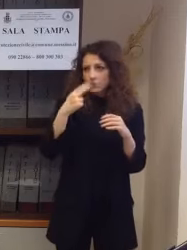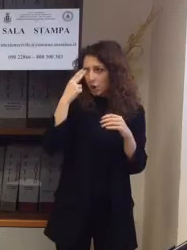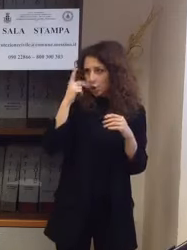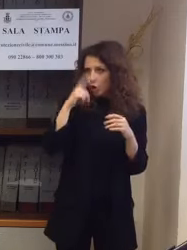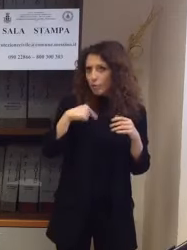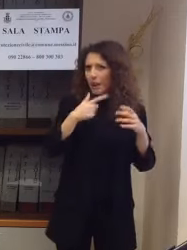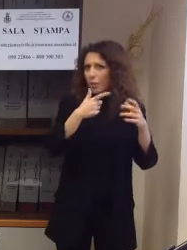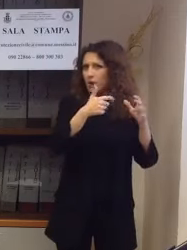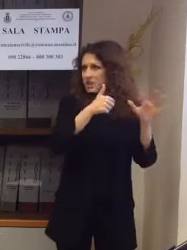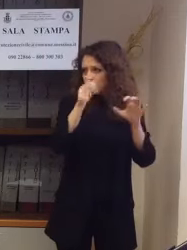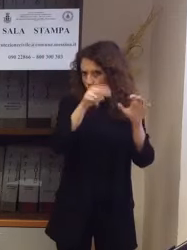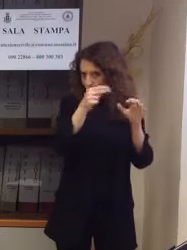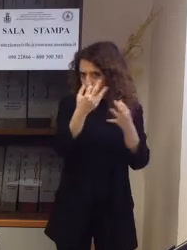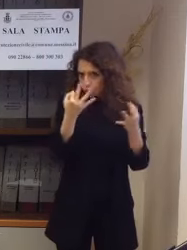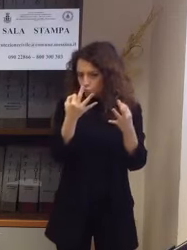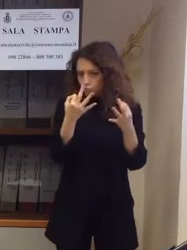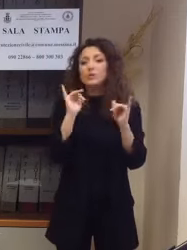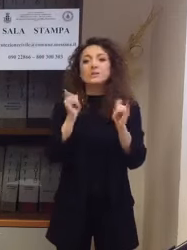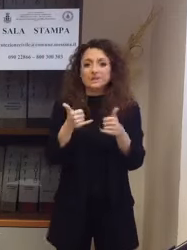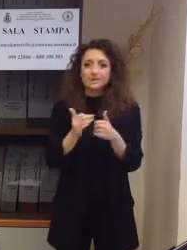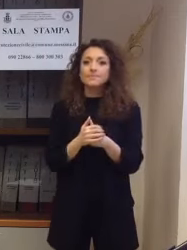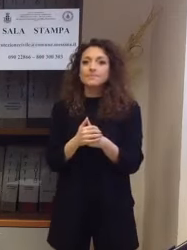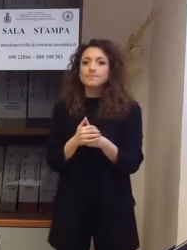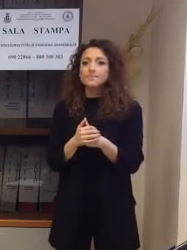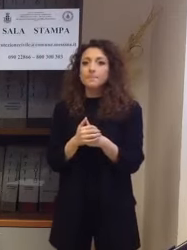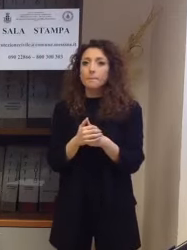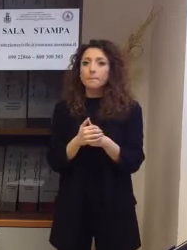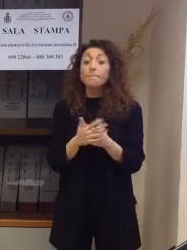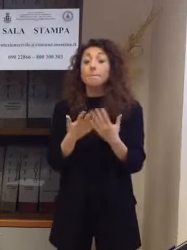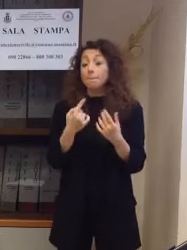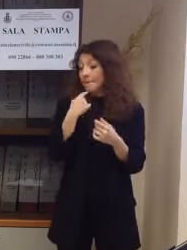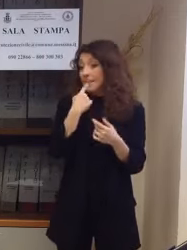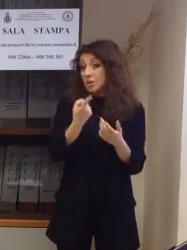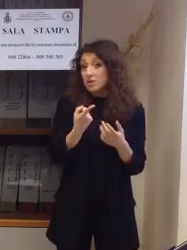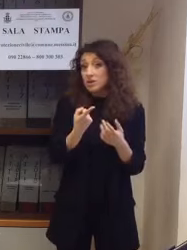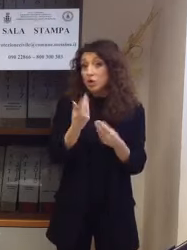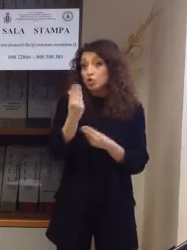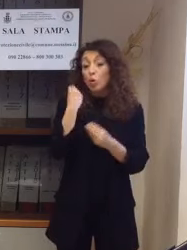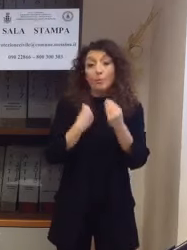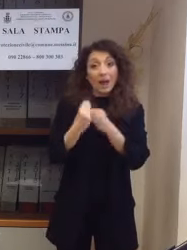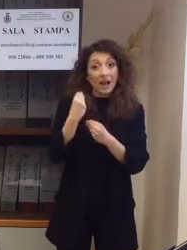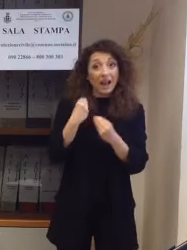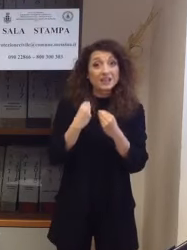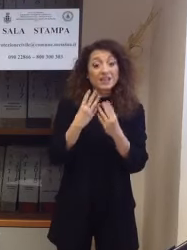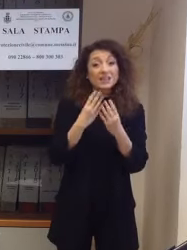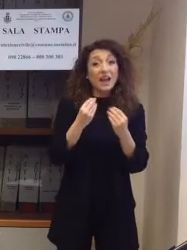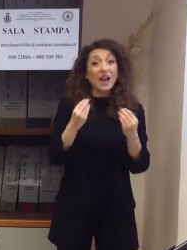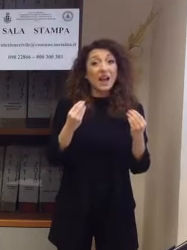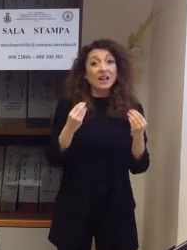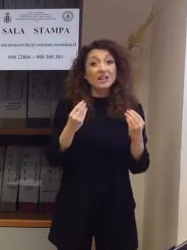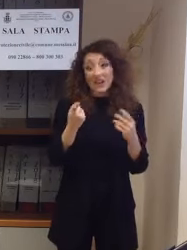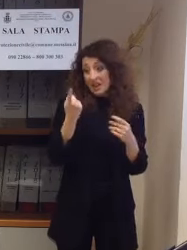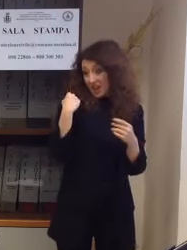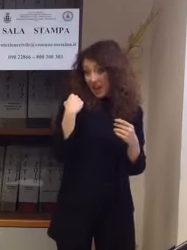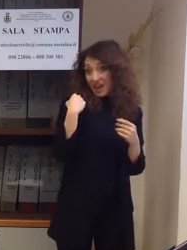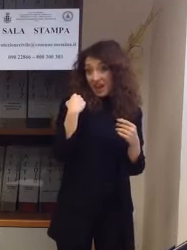Quindi devo dire che tante domande sono state annullate